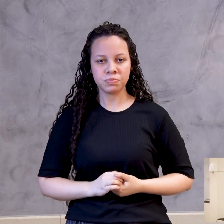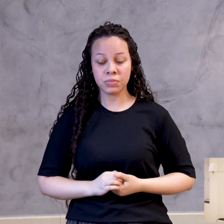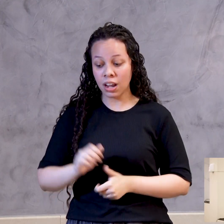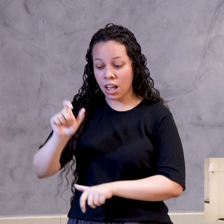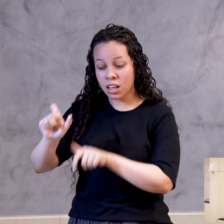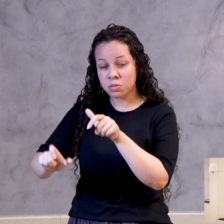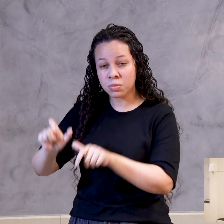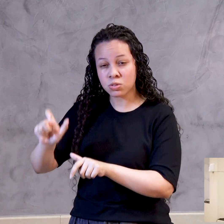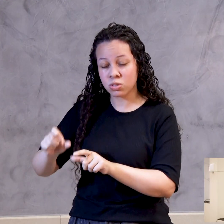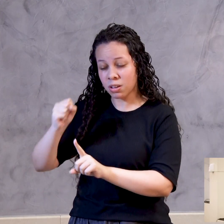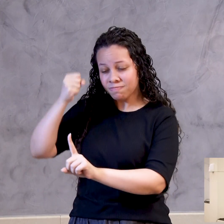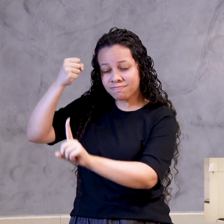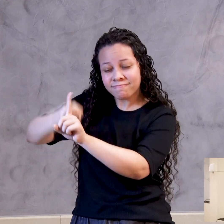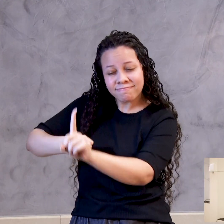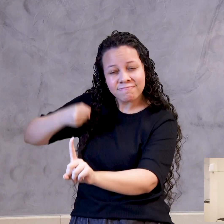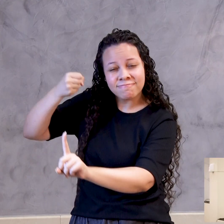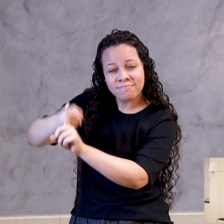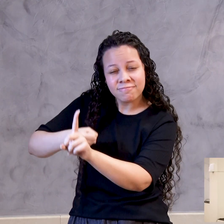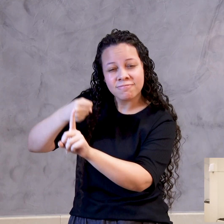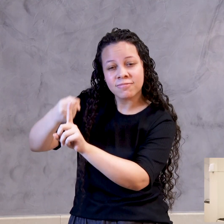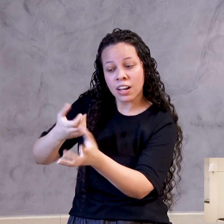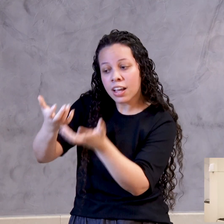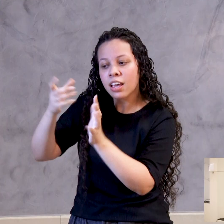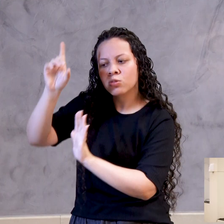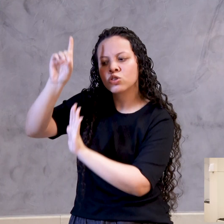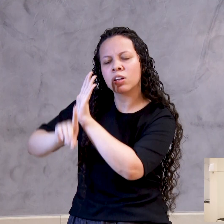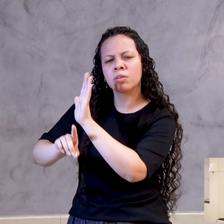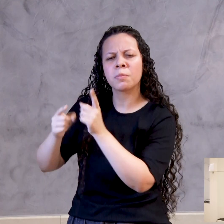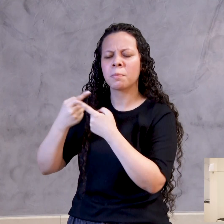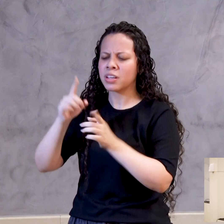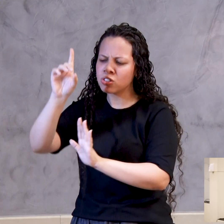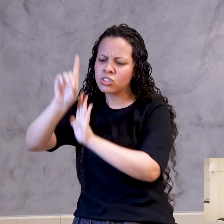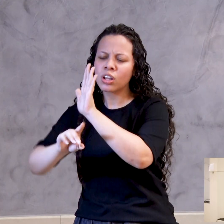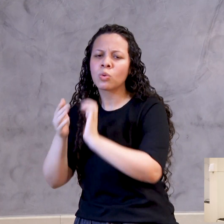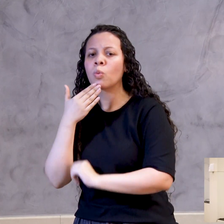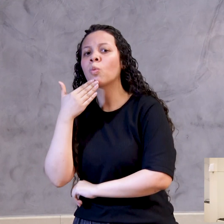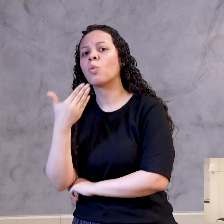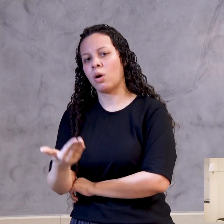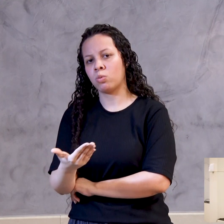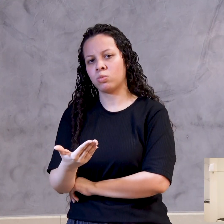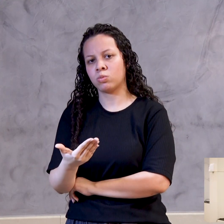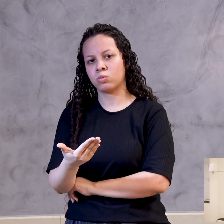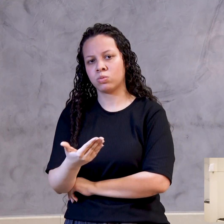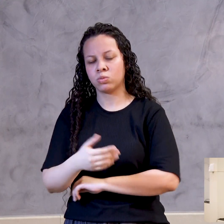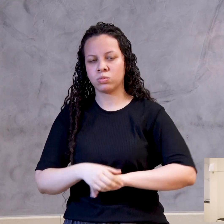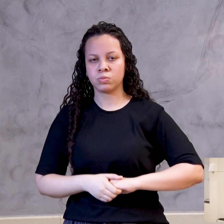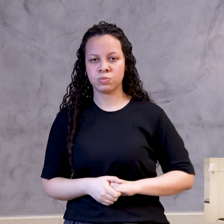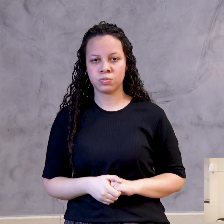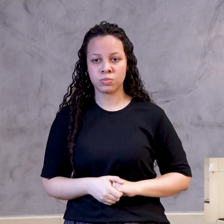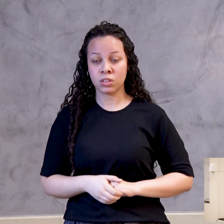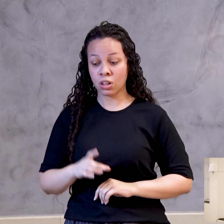lutando pelos seus direitos. Quais direitos? Direitos adquiridos